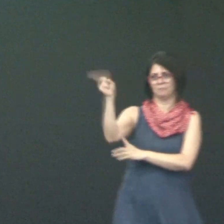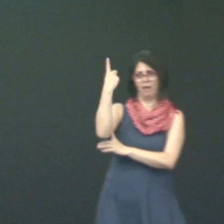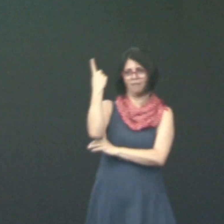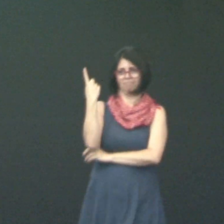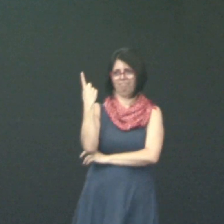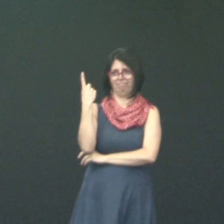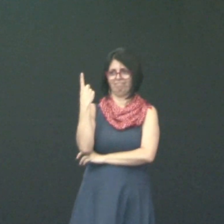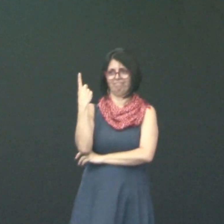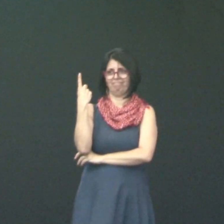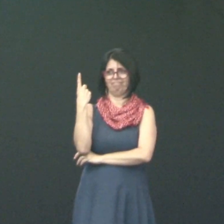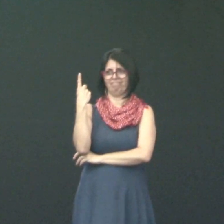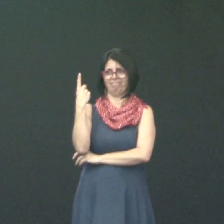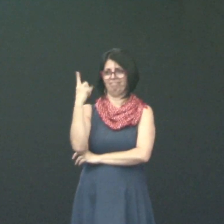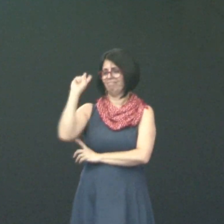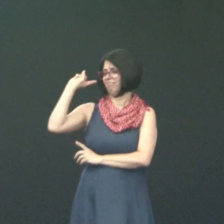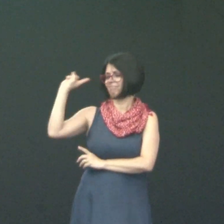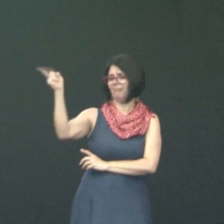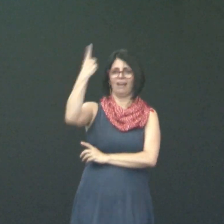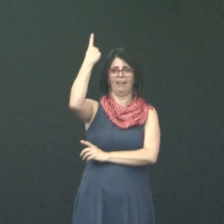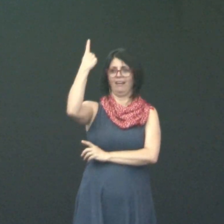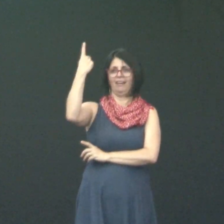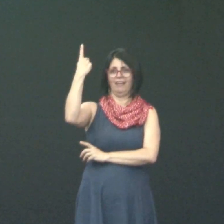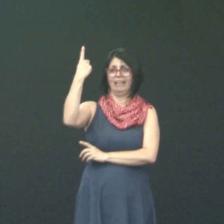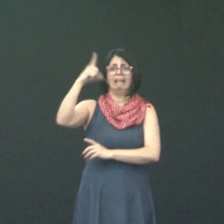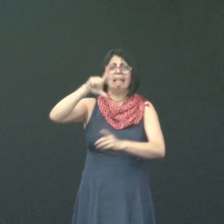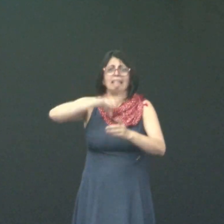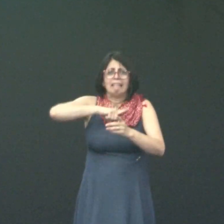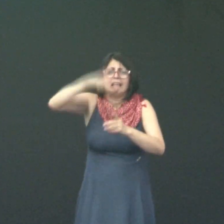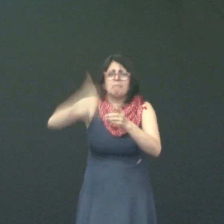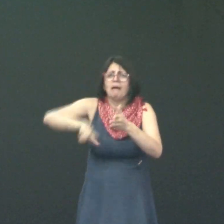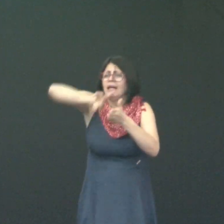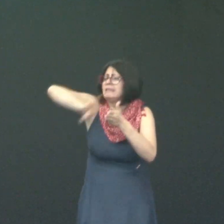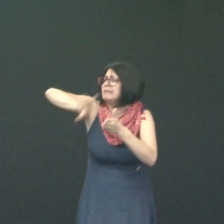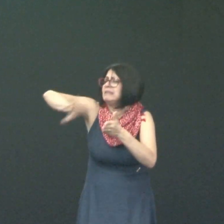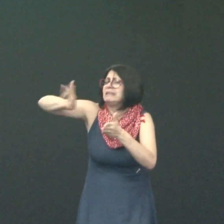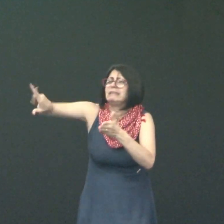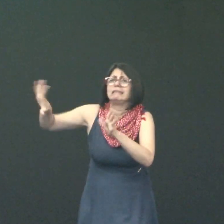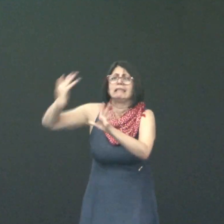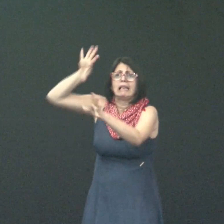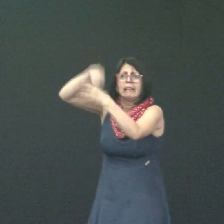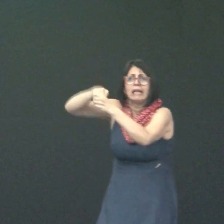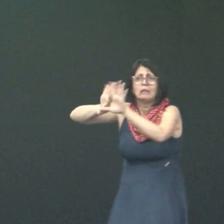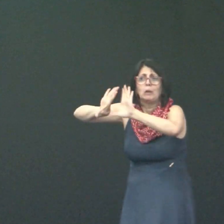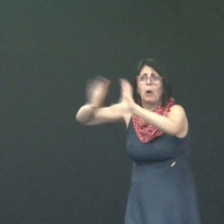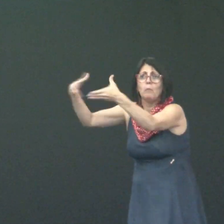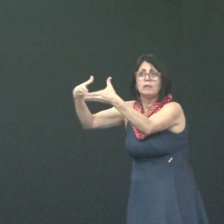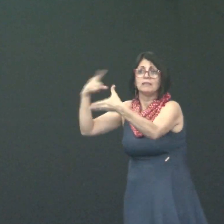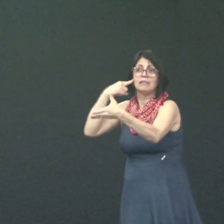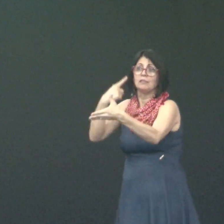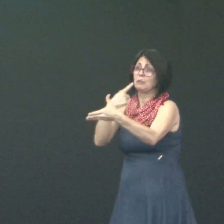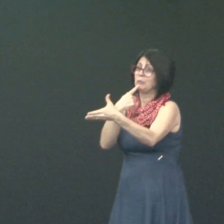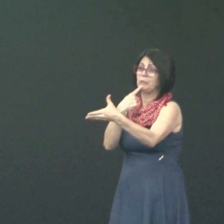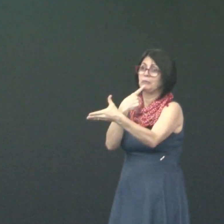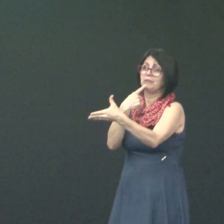E muitos intérpretes não conhecem esse sinal. A maioria dos intérpretes não conhecem esse